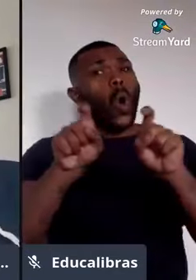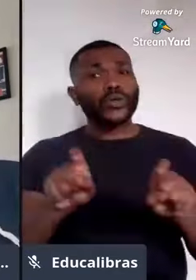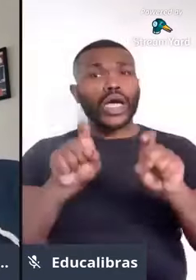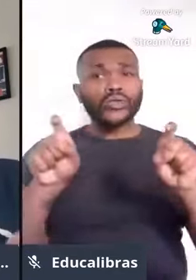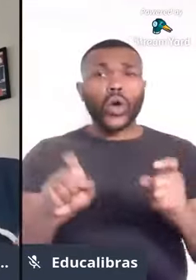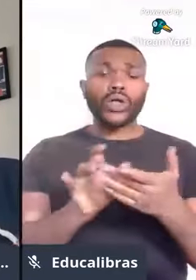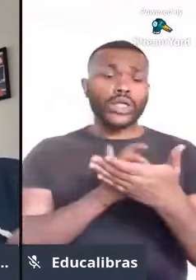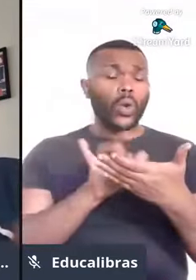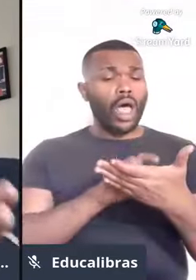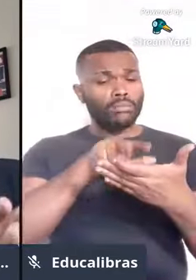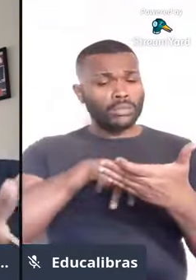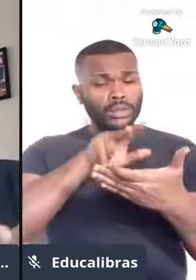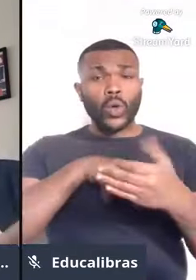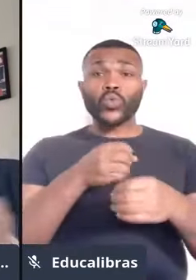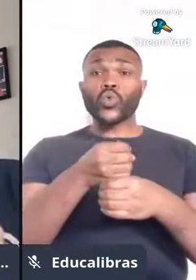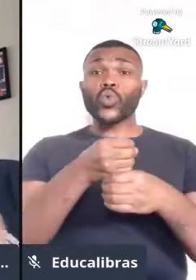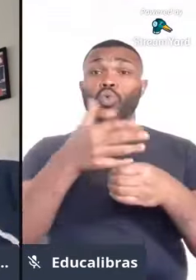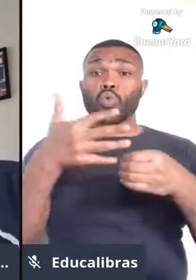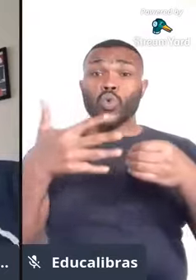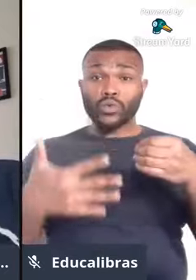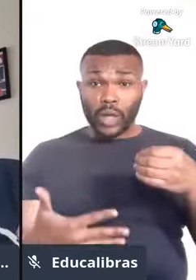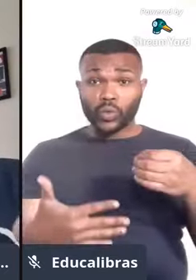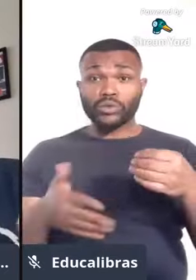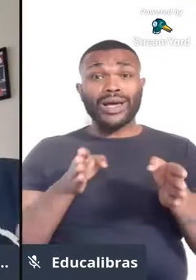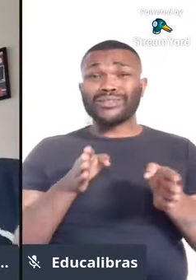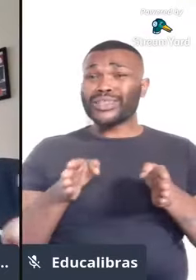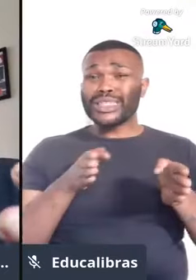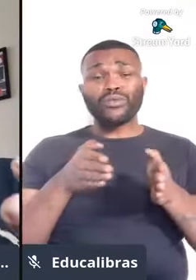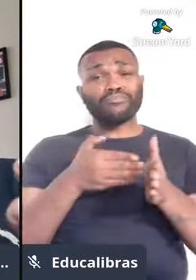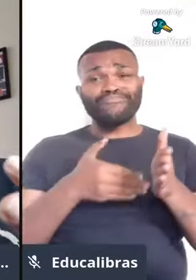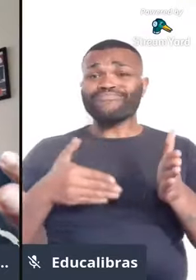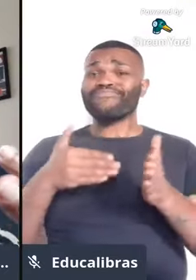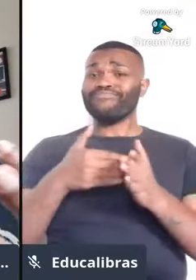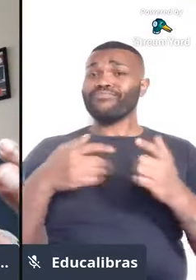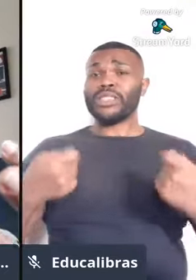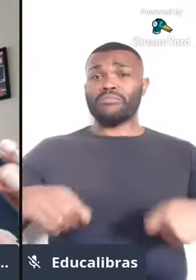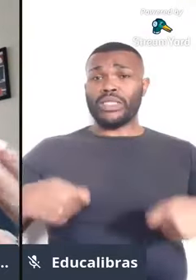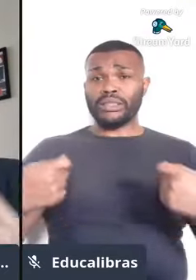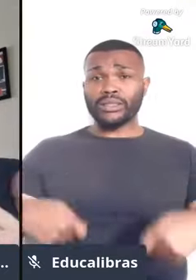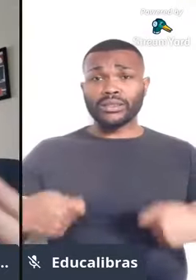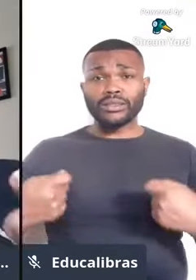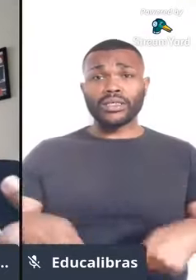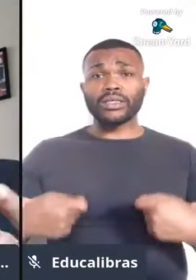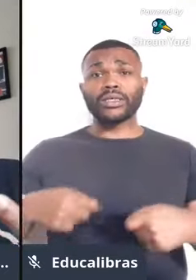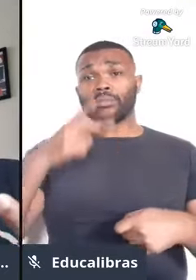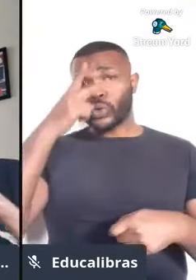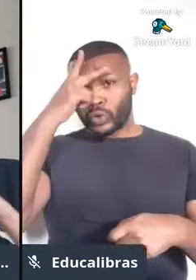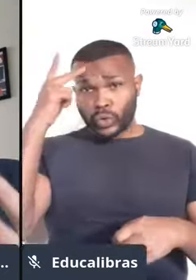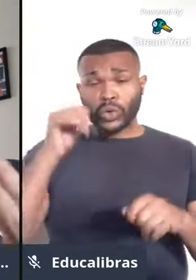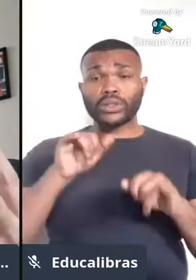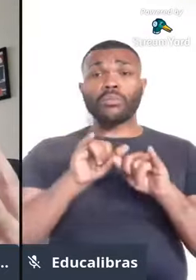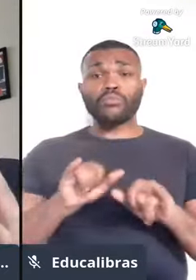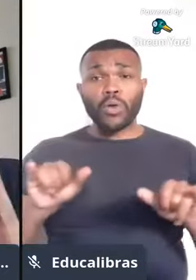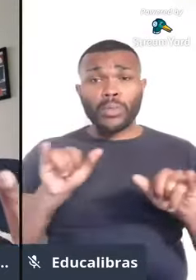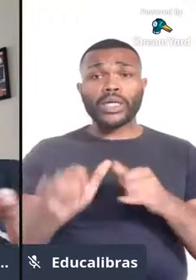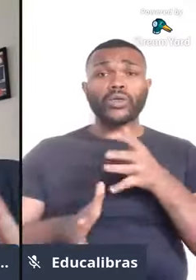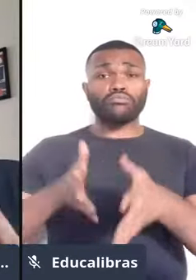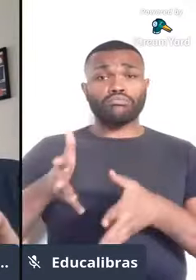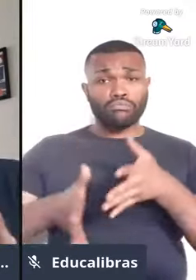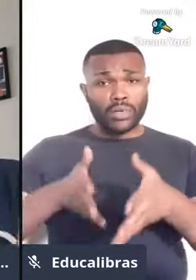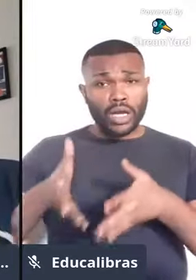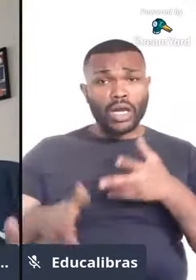todos os conteúdos deveriam estar acessíveis para todo mundo. Todo mundo devia estar publicando conteúdo em Libras, todo mundo devia estar com